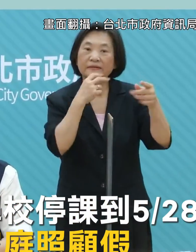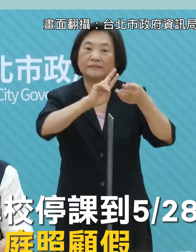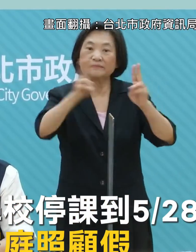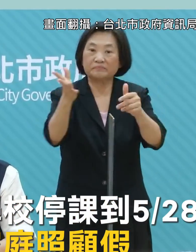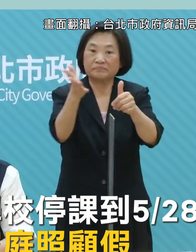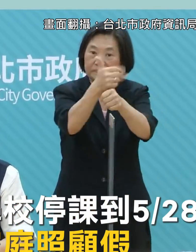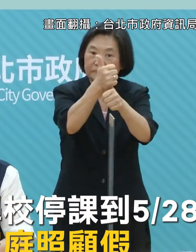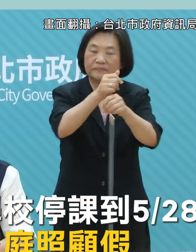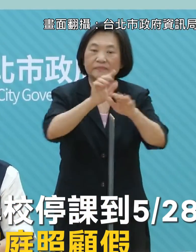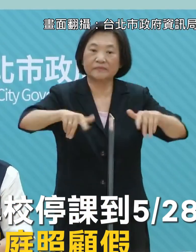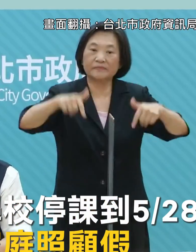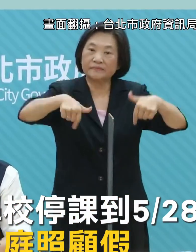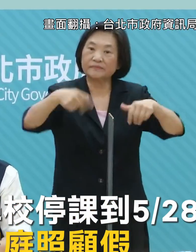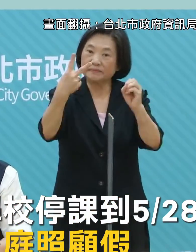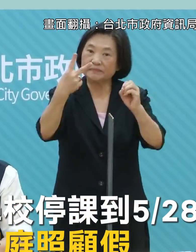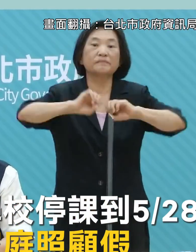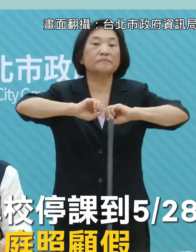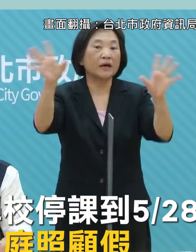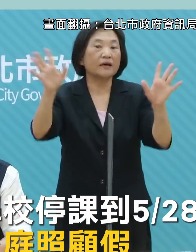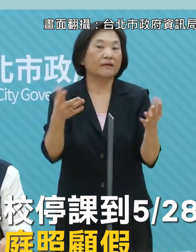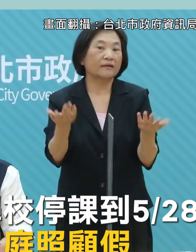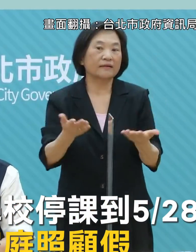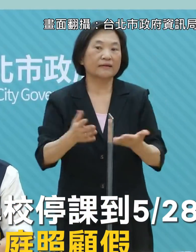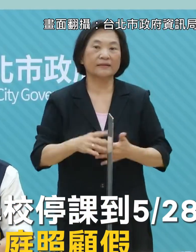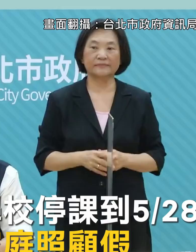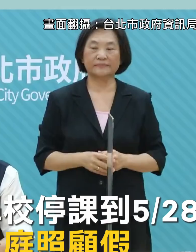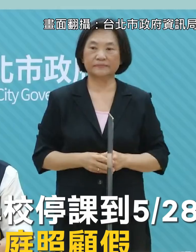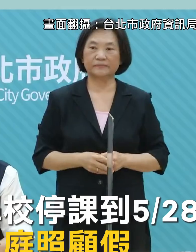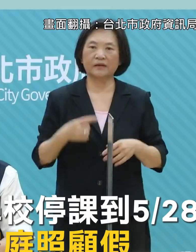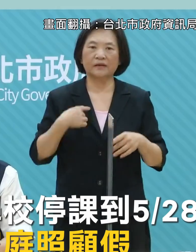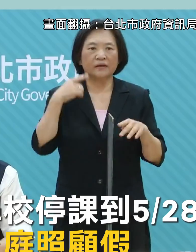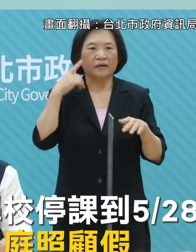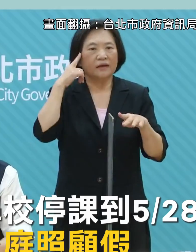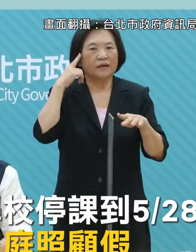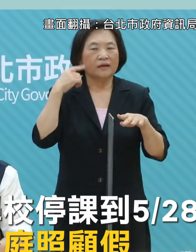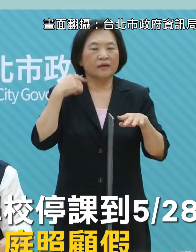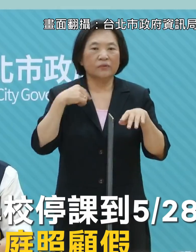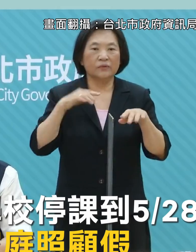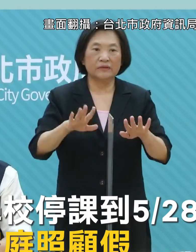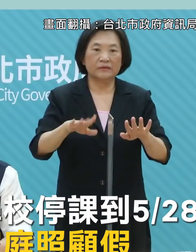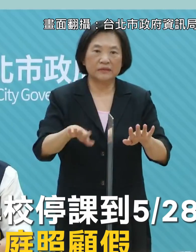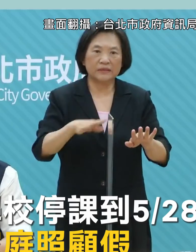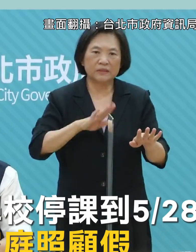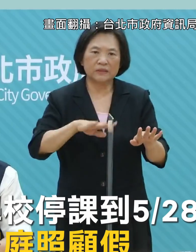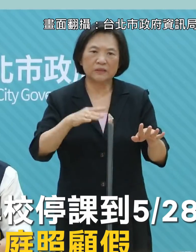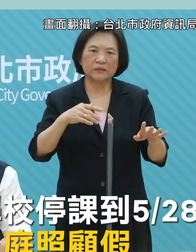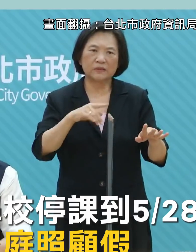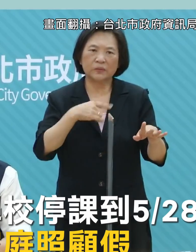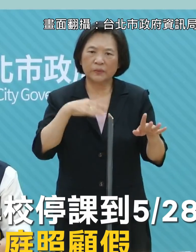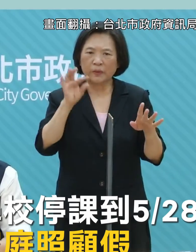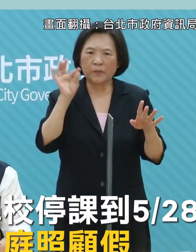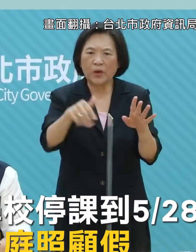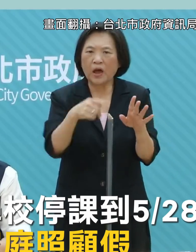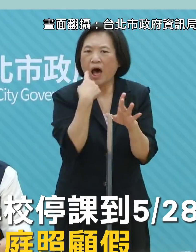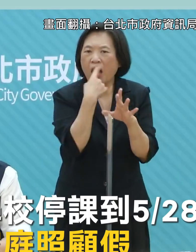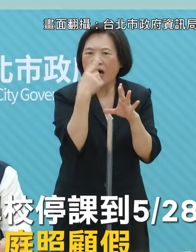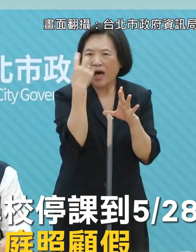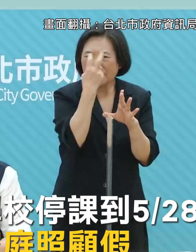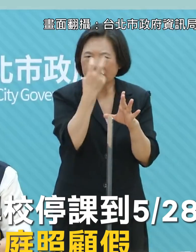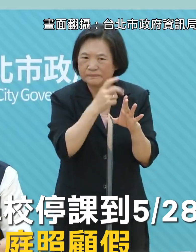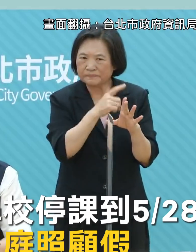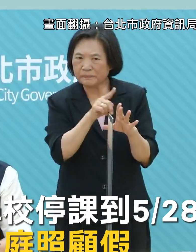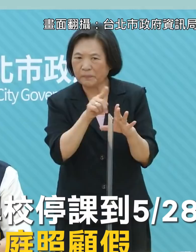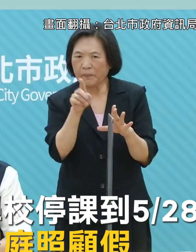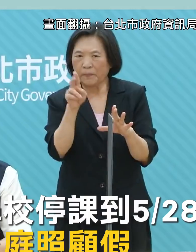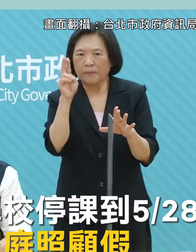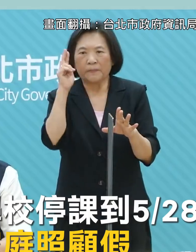因为疫情哦持续升高，你知道哦，本来照惯例哦，中央疫情指挥中心会在下午两点